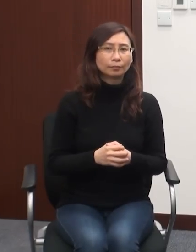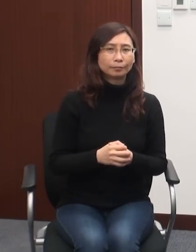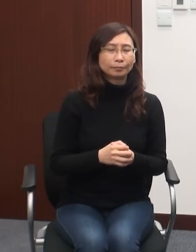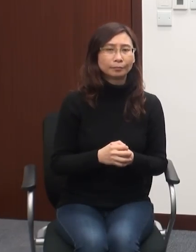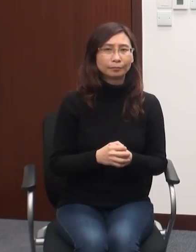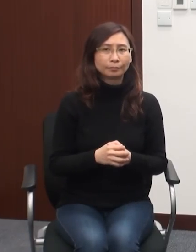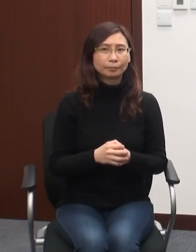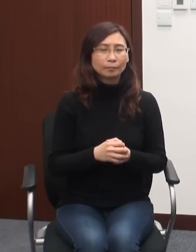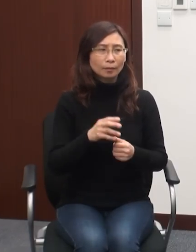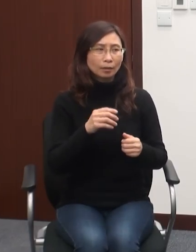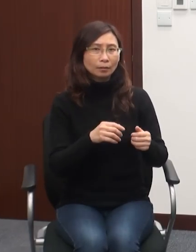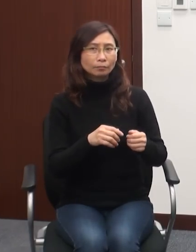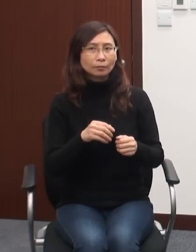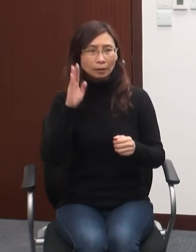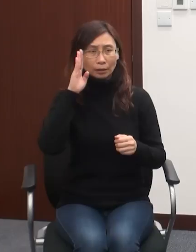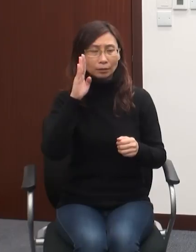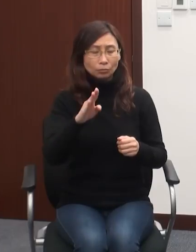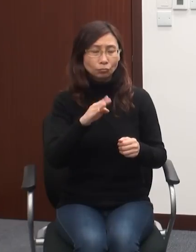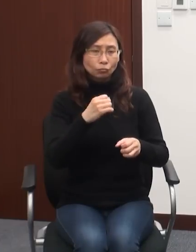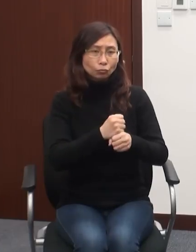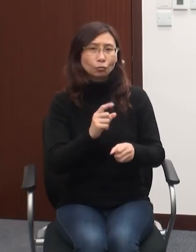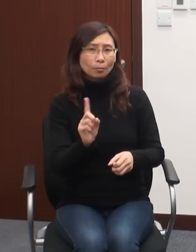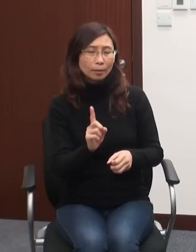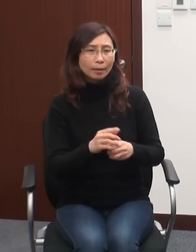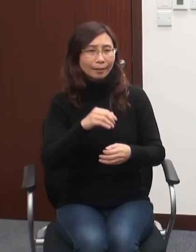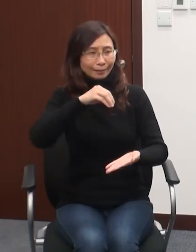候，咁你下一步係做咩咧？係咪呢個